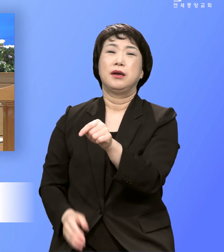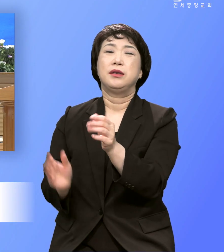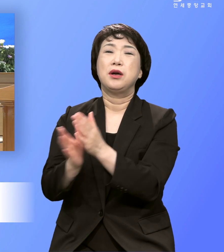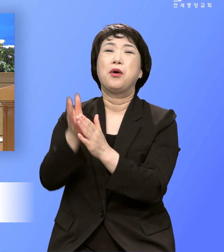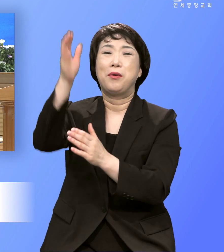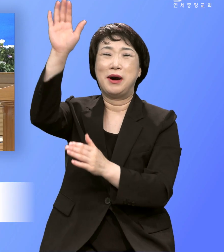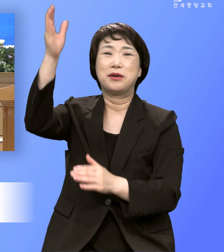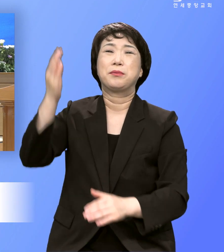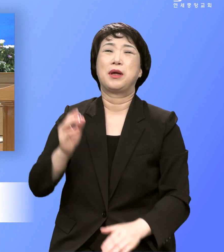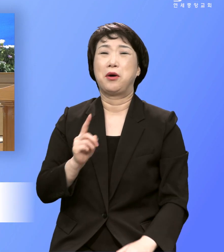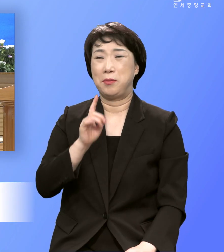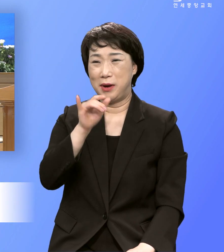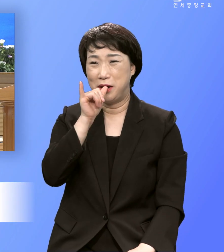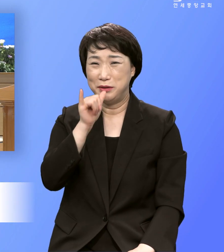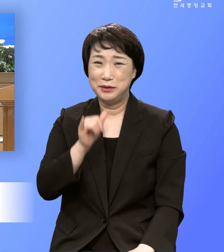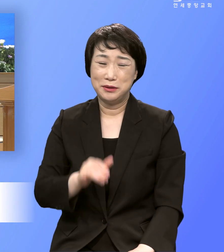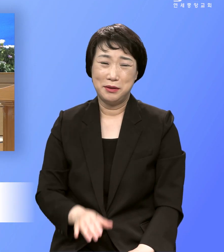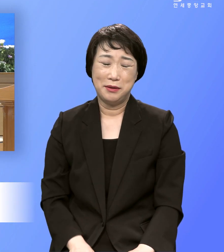영화로운 것이래.